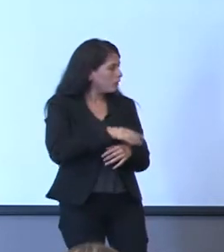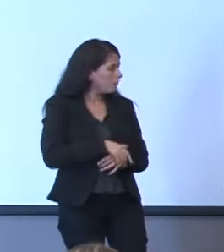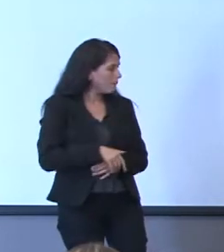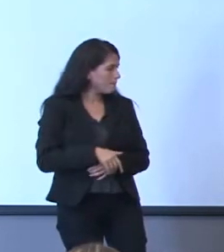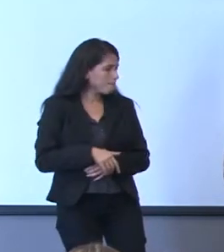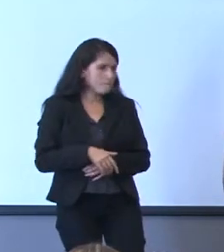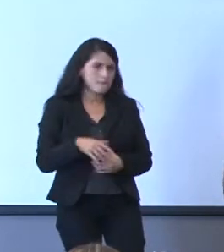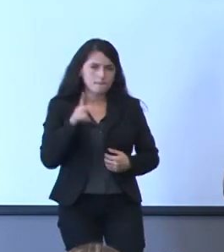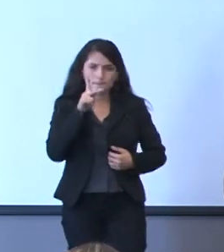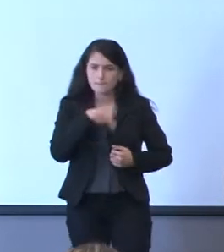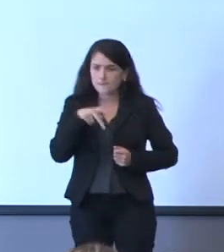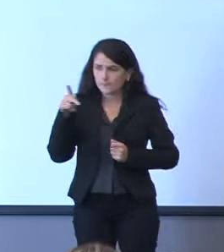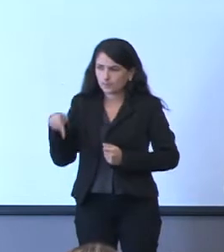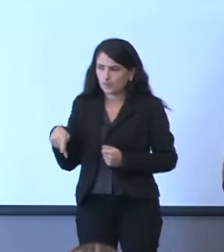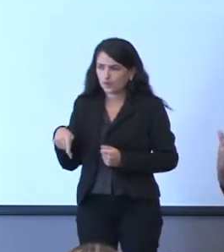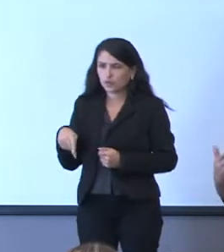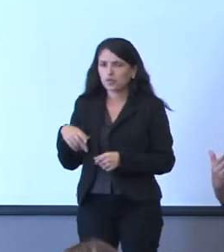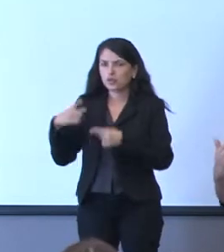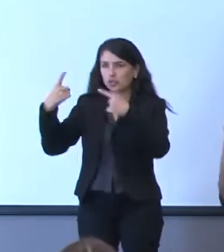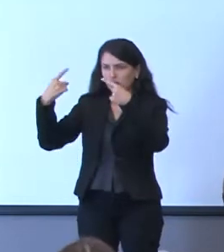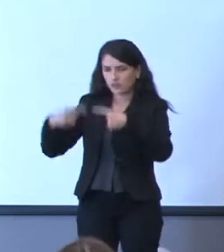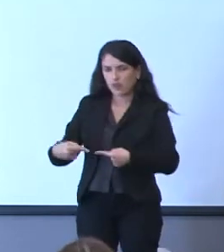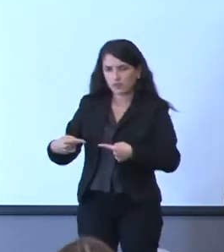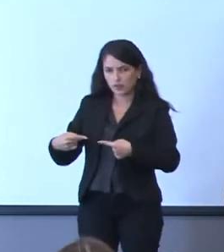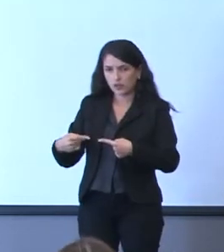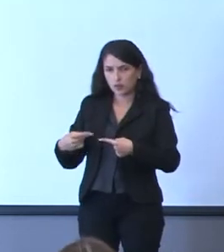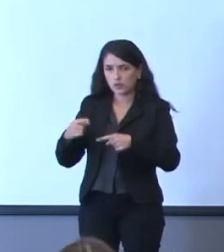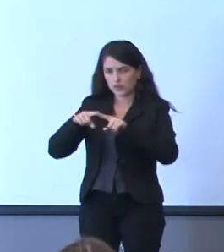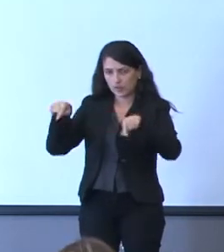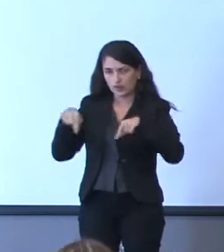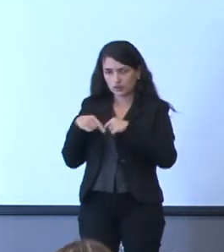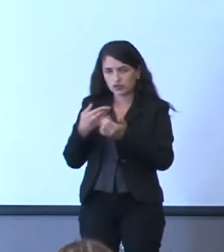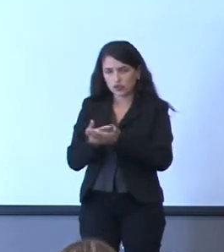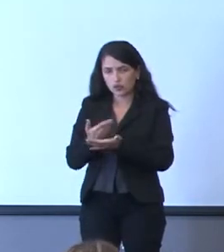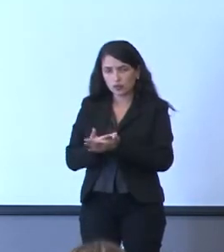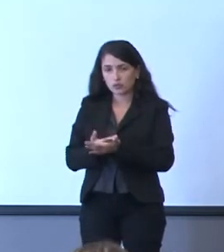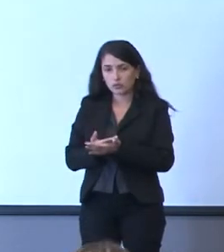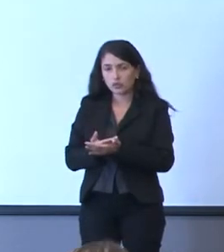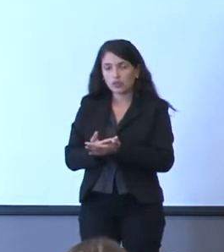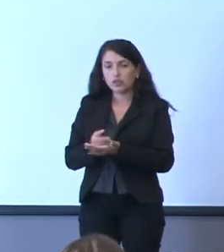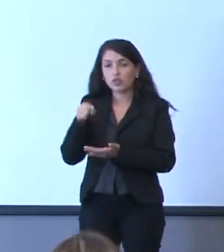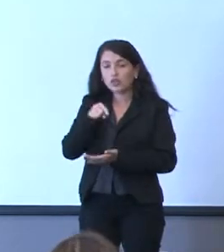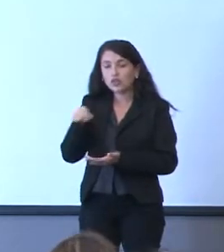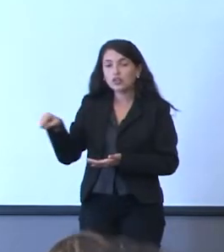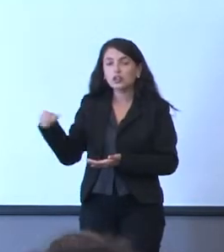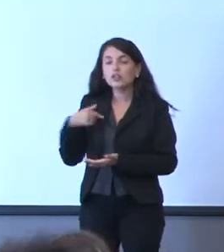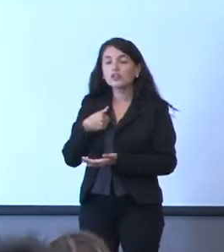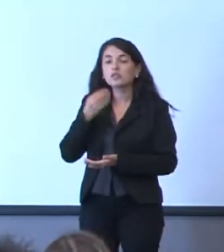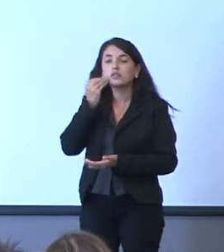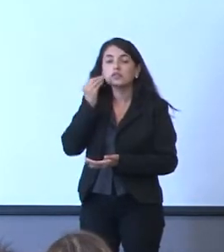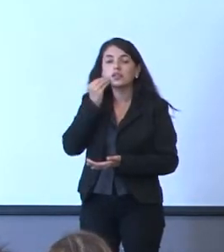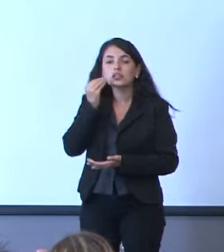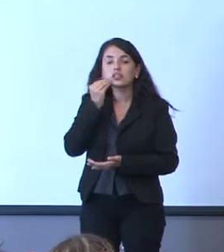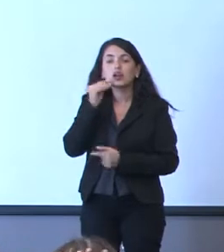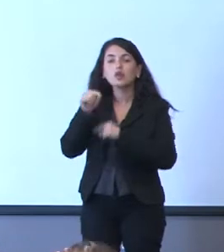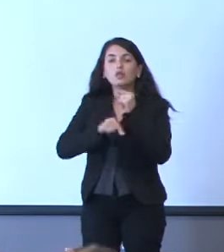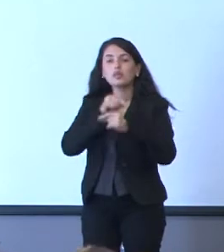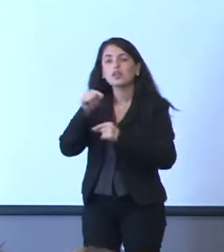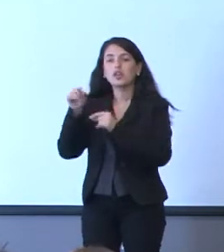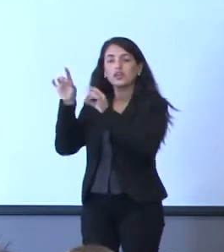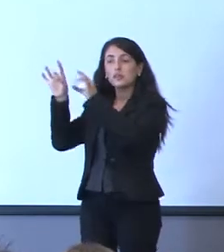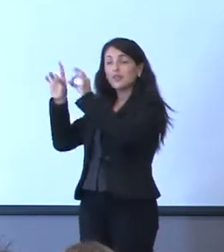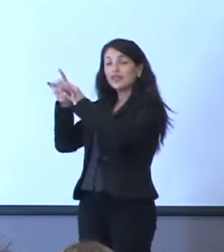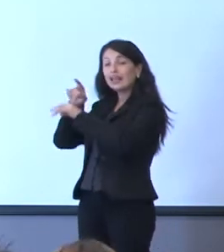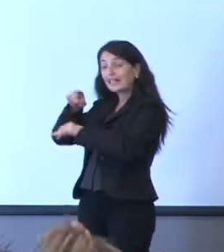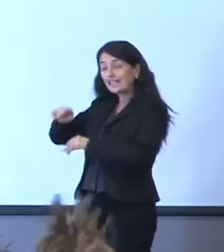professor coloca um desafio que ele tem em sala de aula e eles vão buscar soluções com especialistas. E,